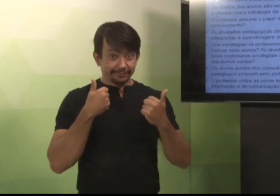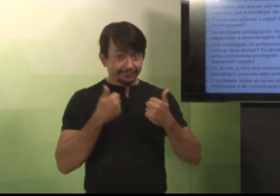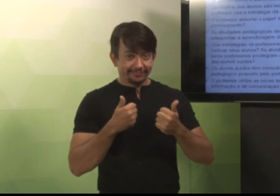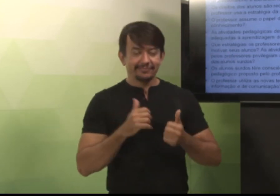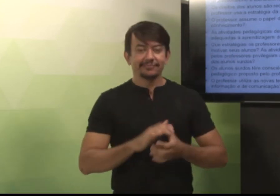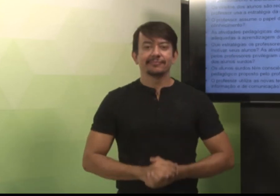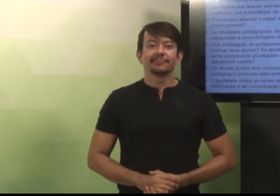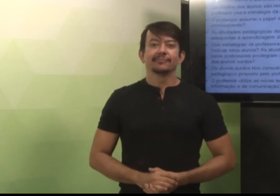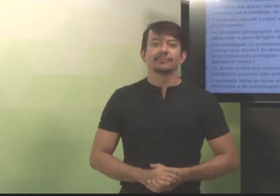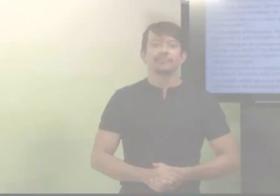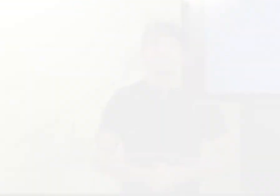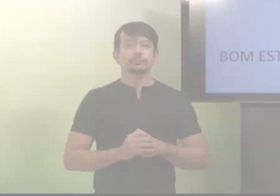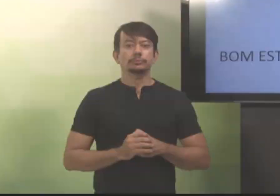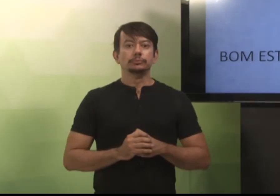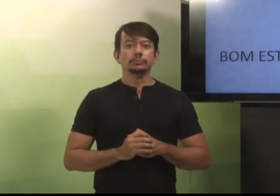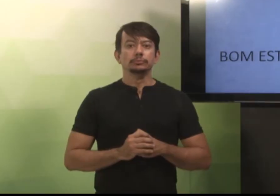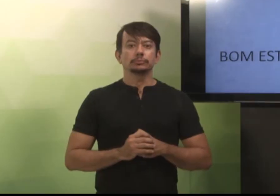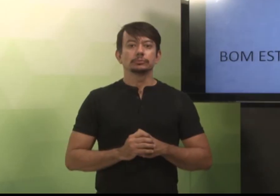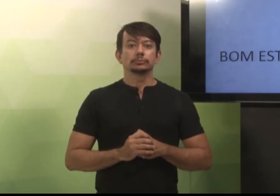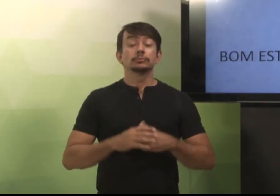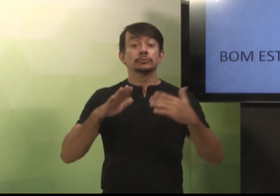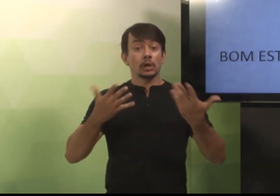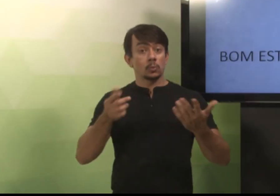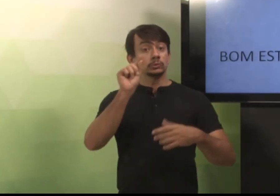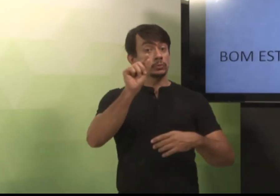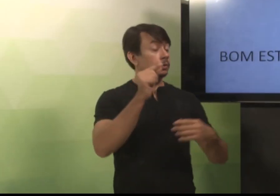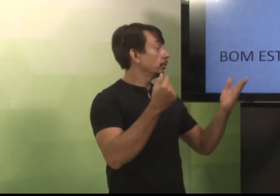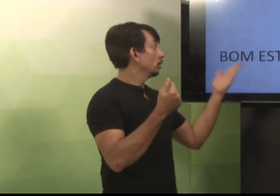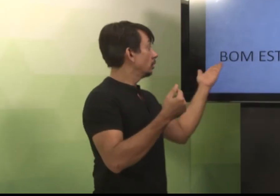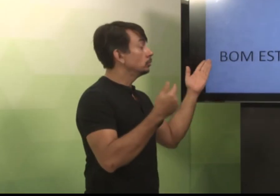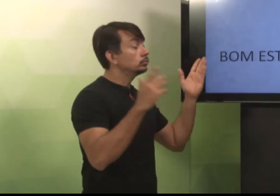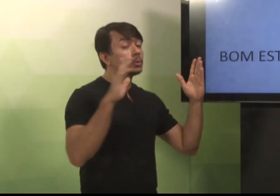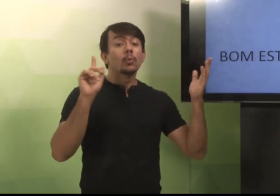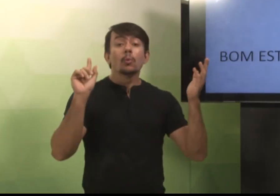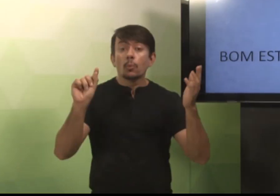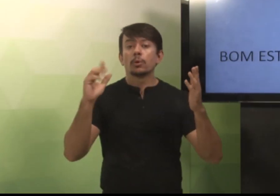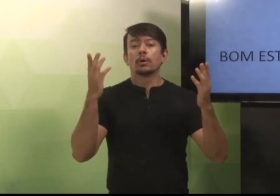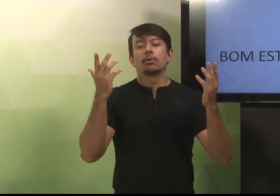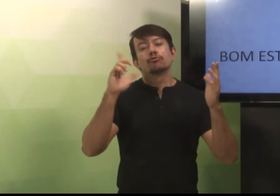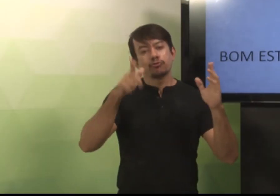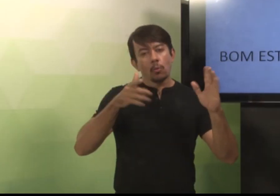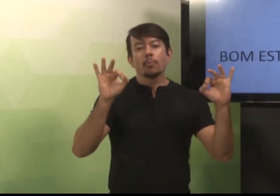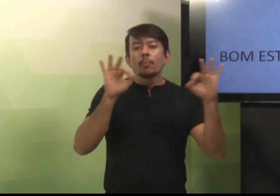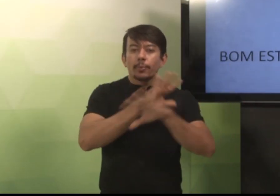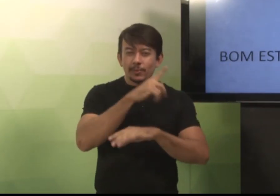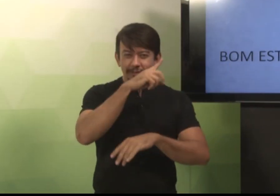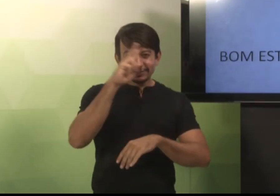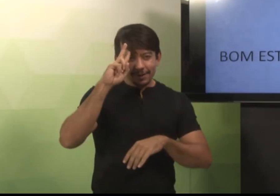entende ali a língua de sinais, o que falta. Então, essa é a caracterização.